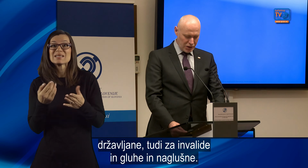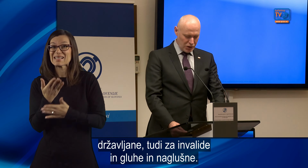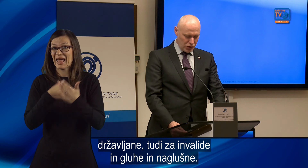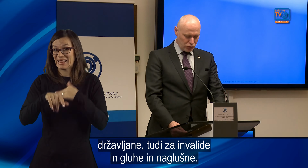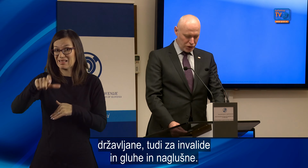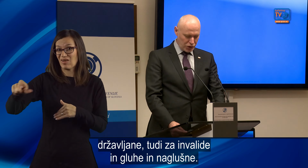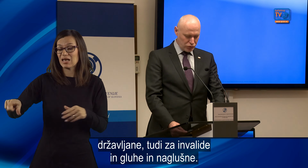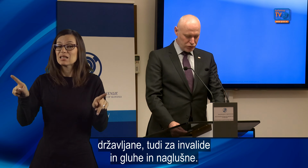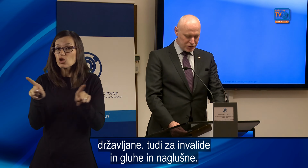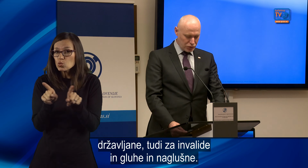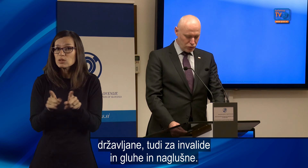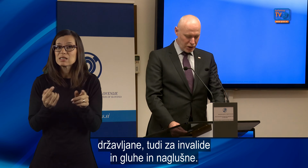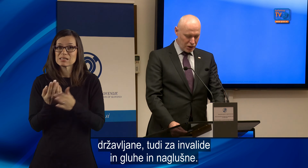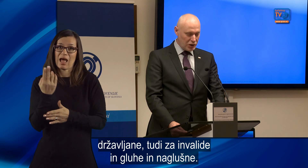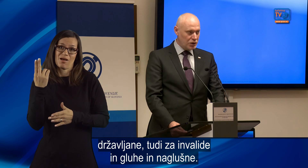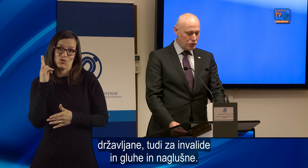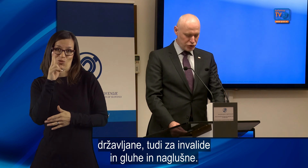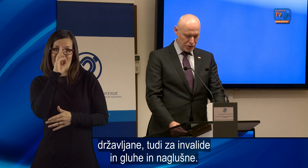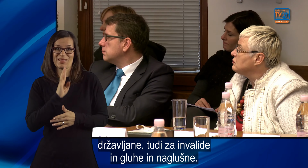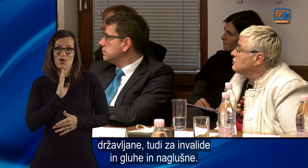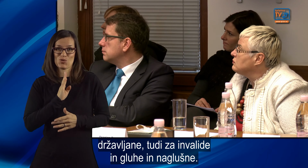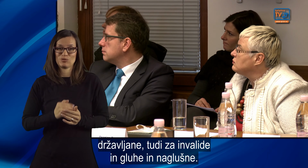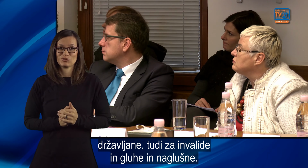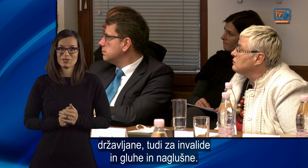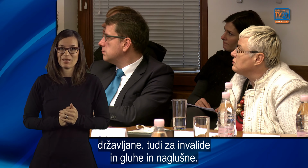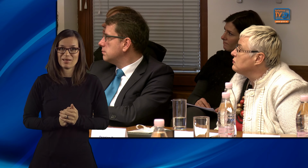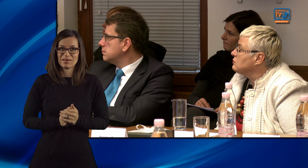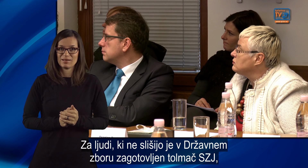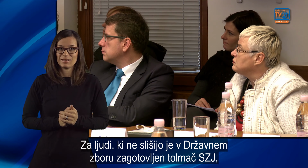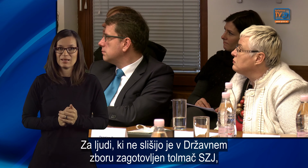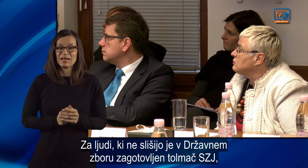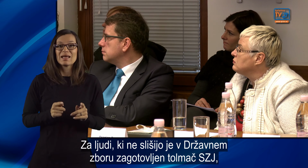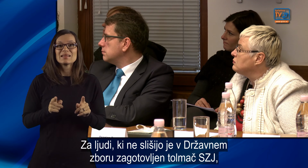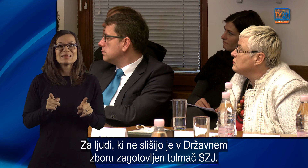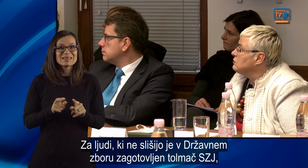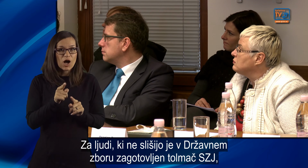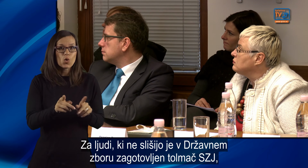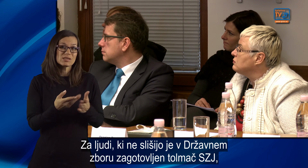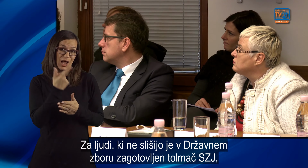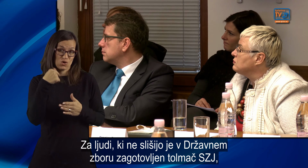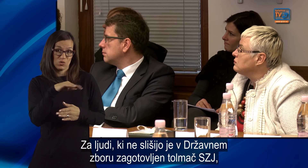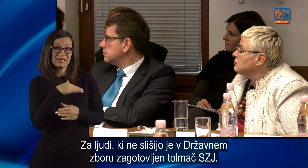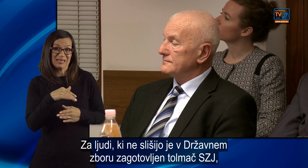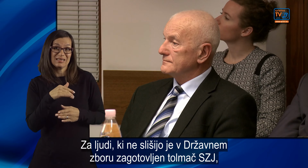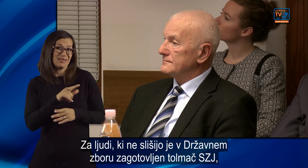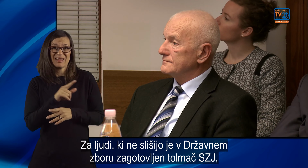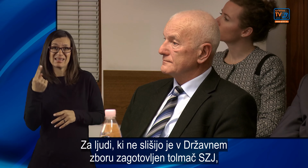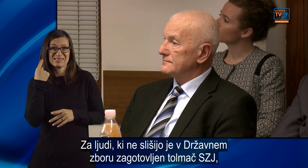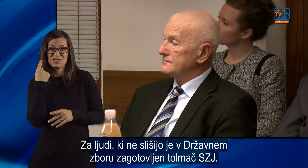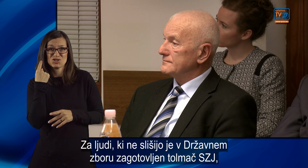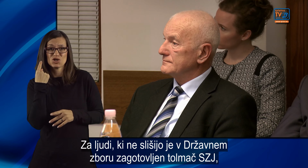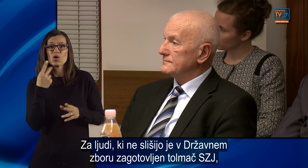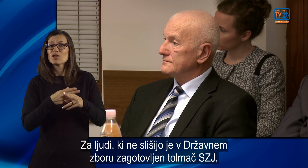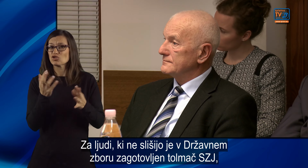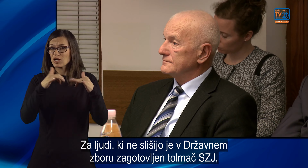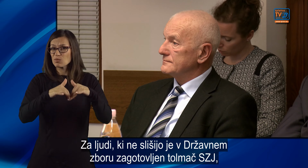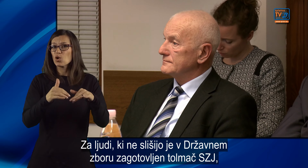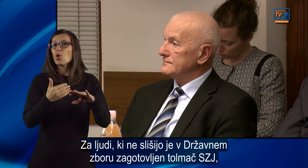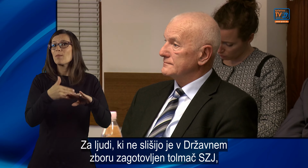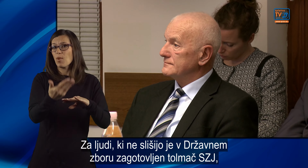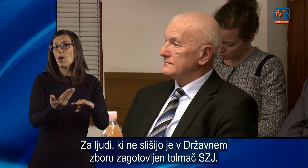invalide, torej tudi za gluhe in naglušne. Tako je za ljudi, ki ne slišijo, v Državnem zboru po